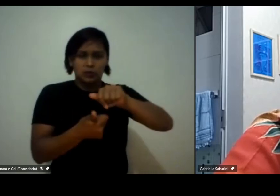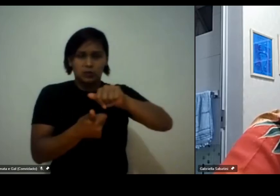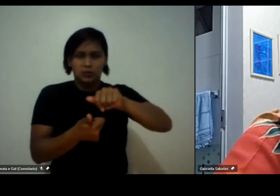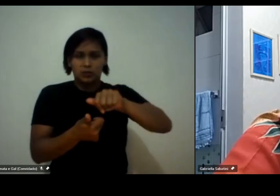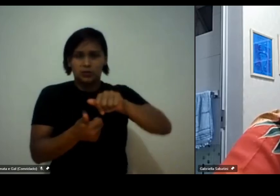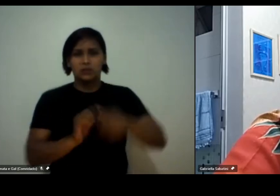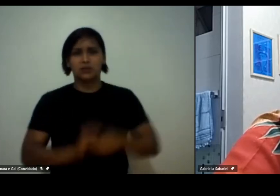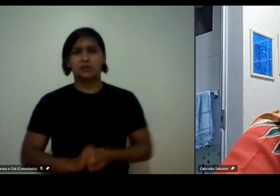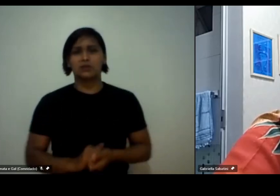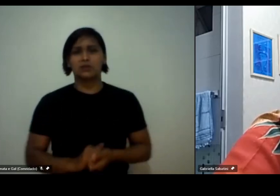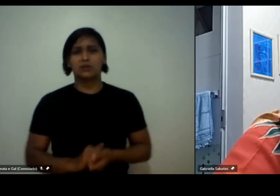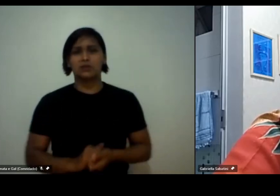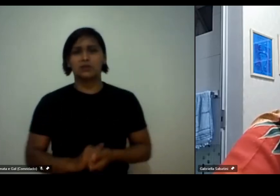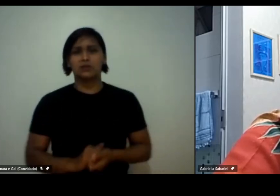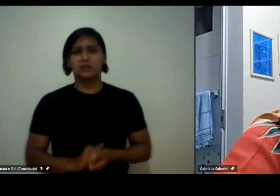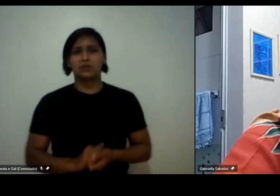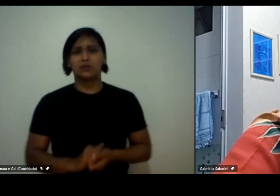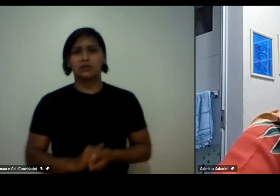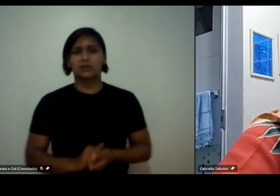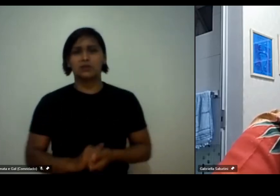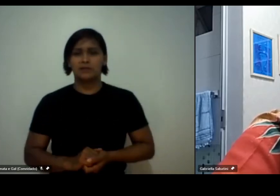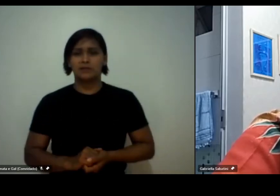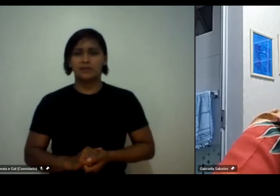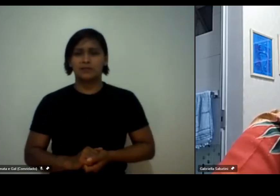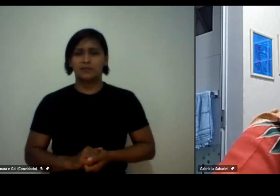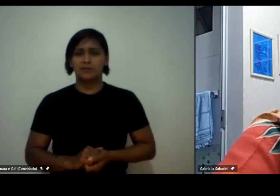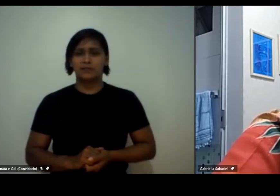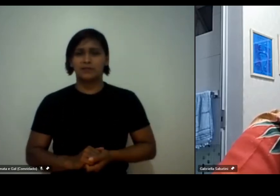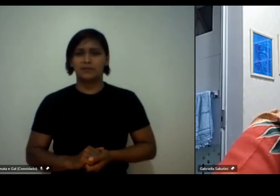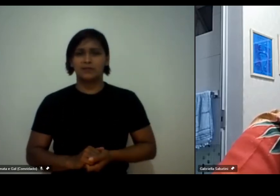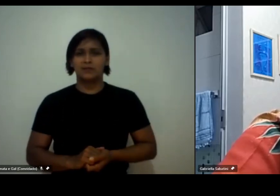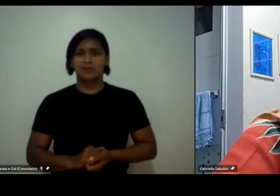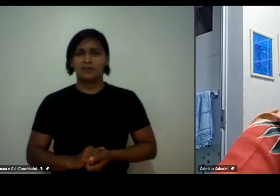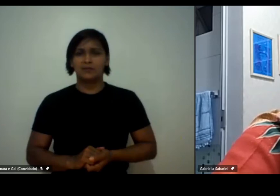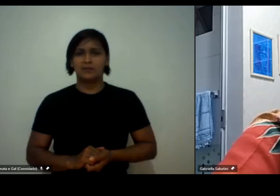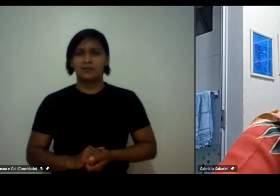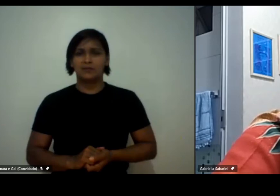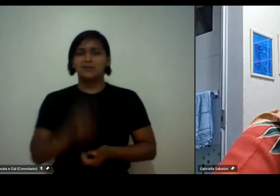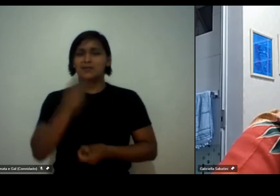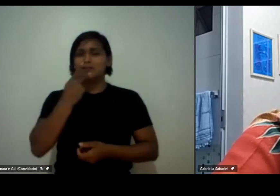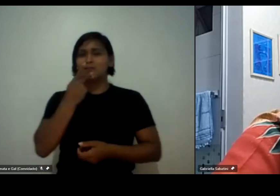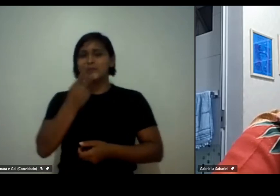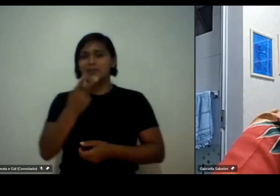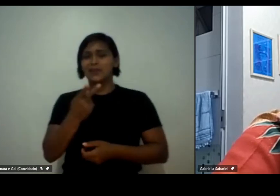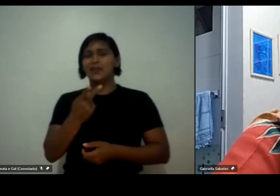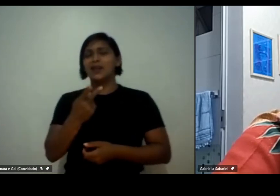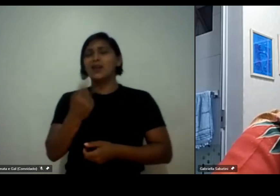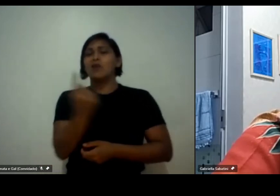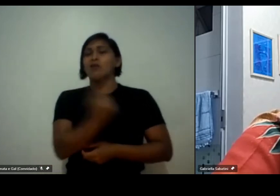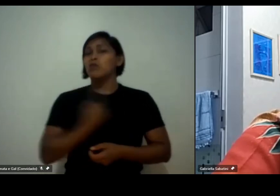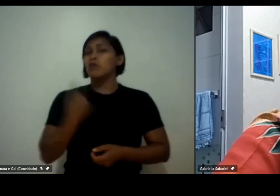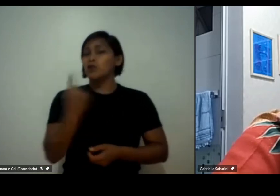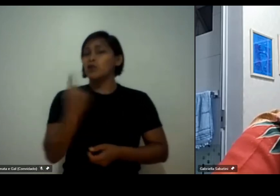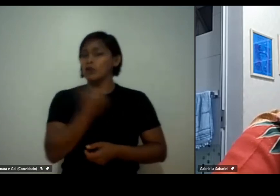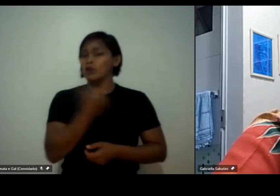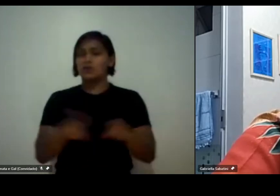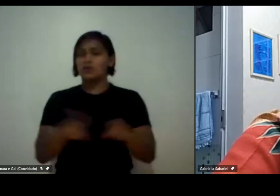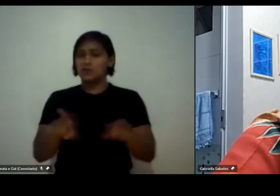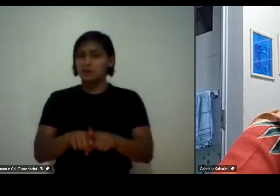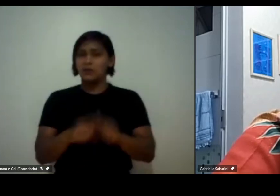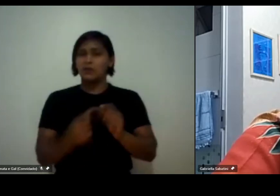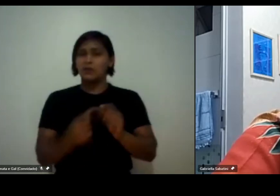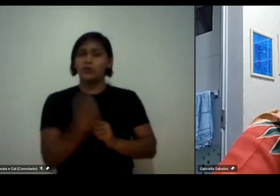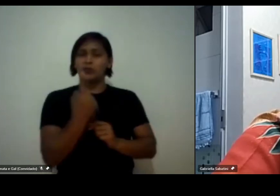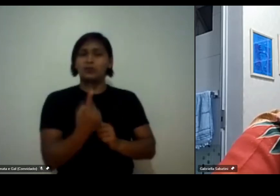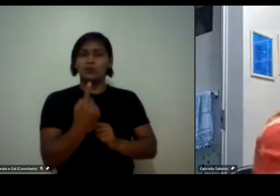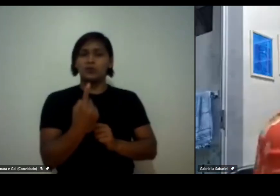Ainda assim, não fazemos parte das coisas além de nós. Somos gerúndio.